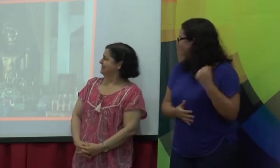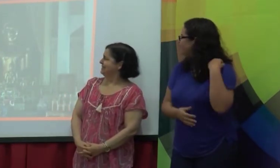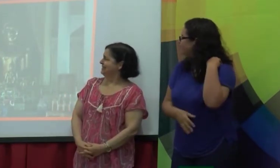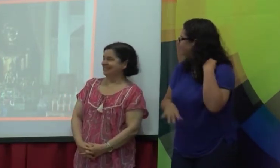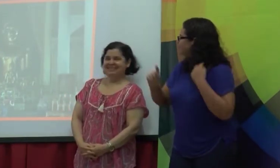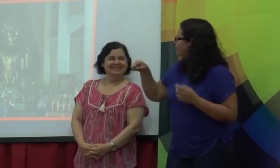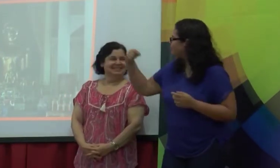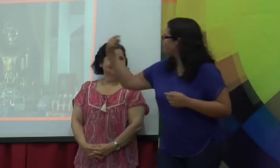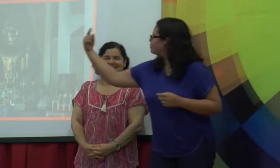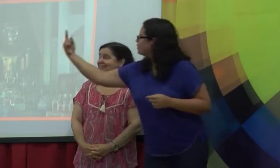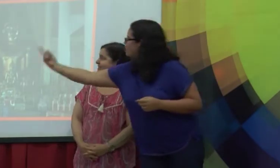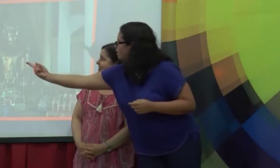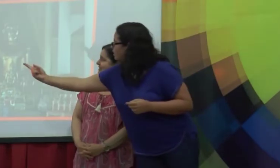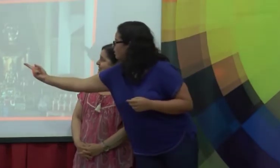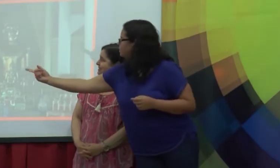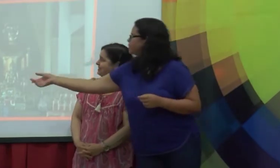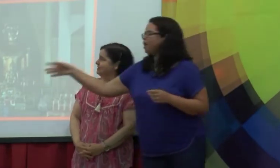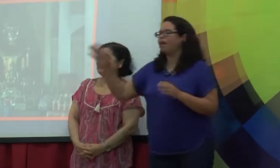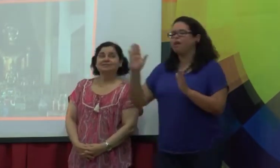confissões.